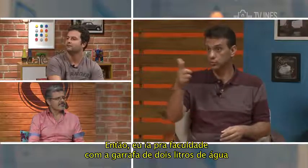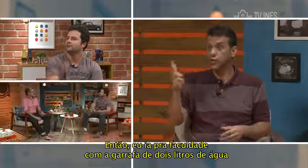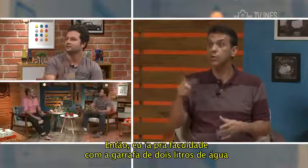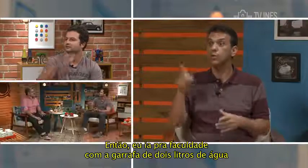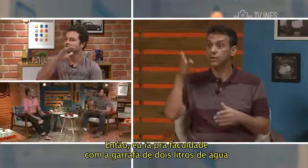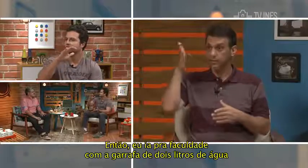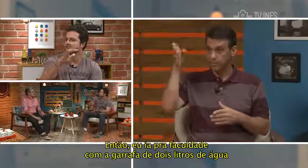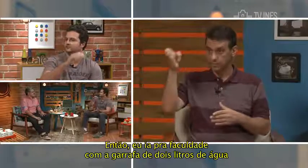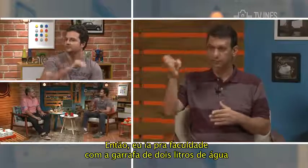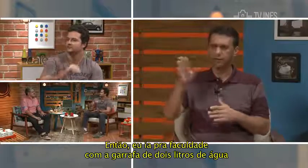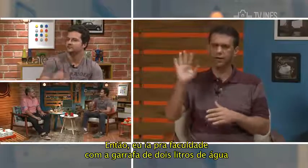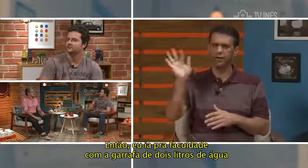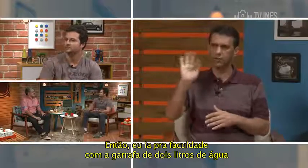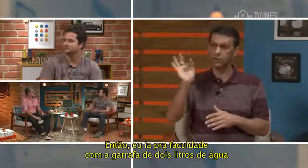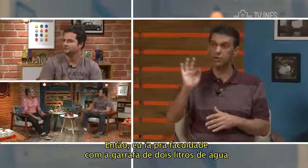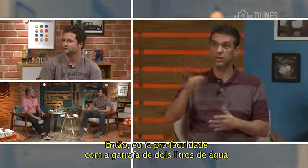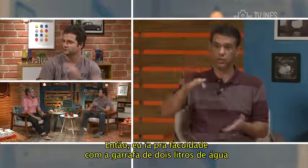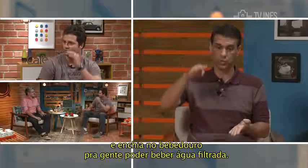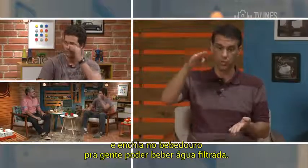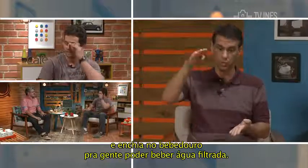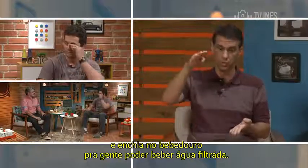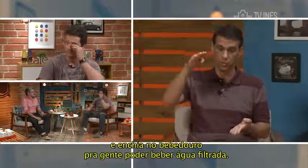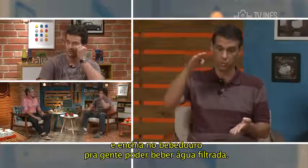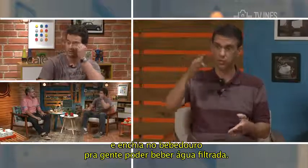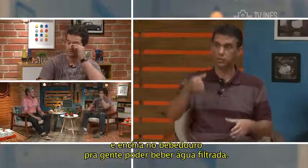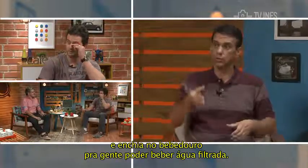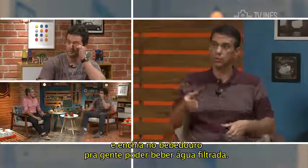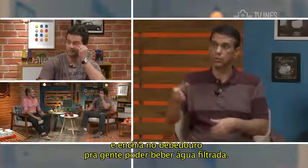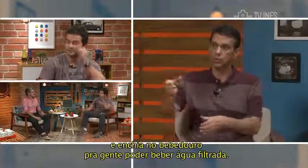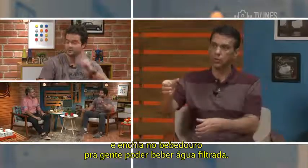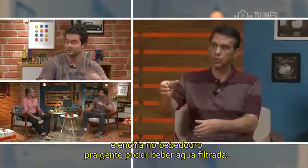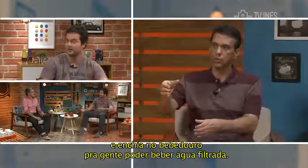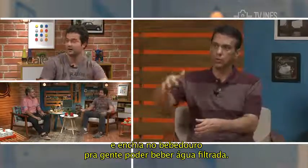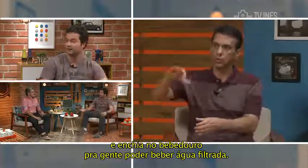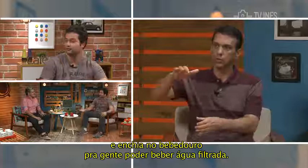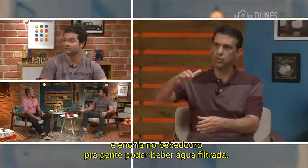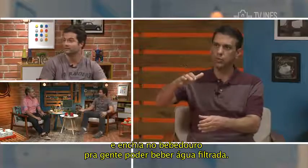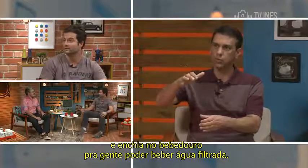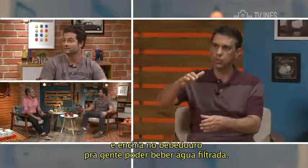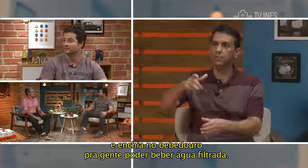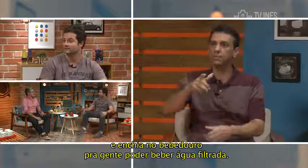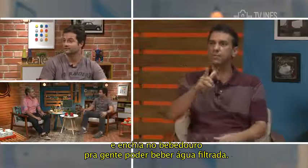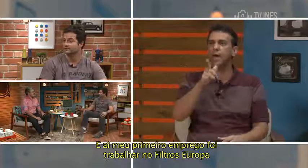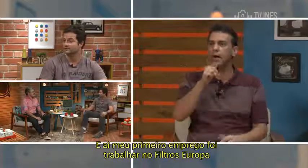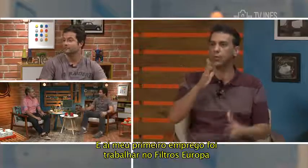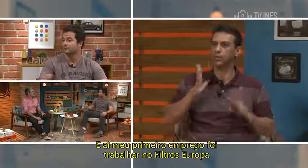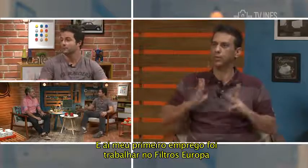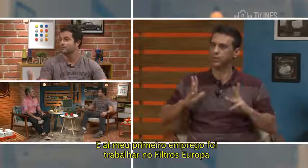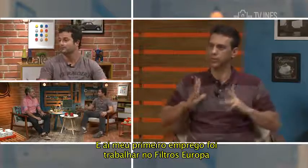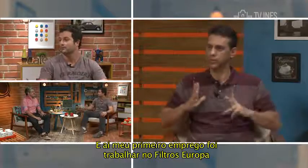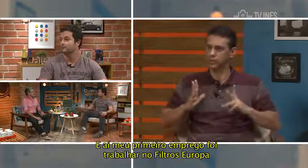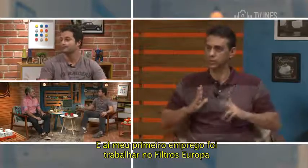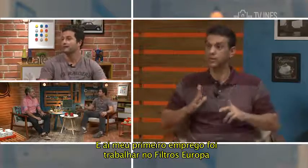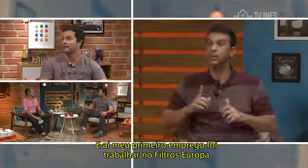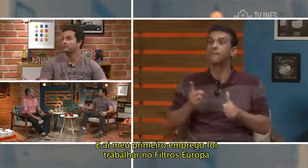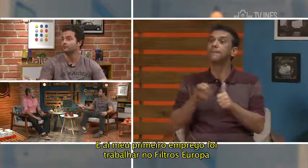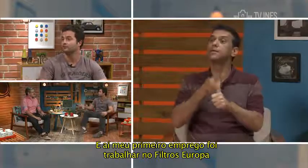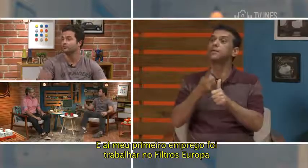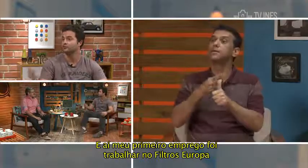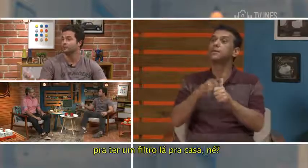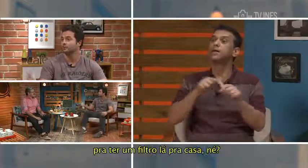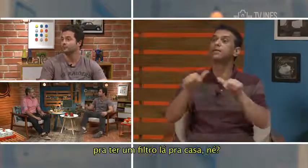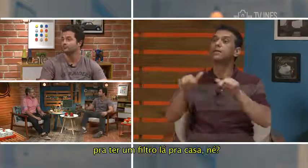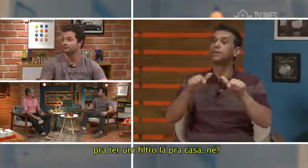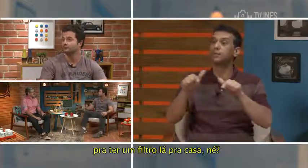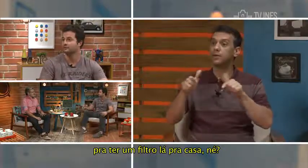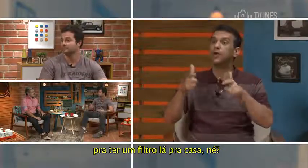com uma garrafa de 2 litros de água e enchia no bebedouro para a gente poder beber água filtrada. E aí meu primeiro emprego foi trabalhar no